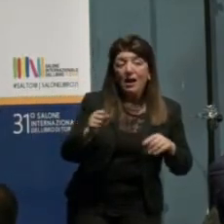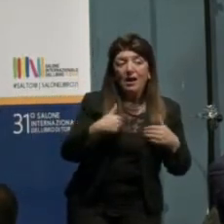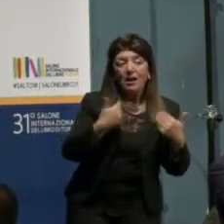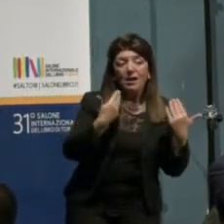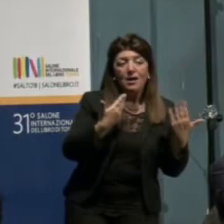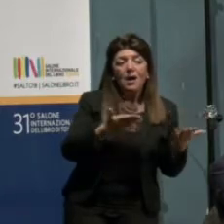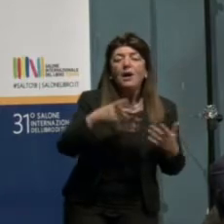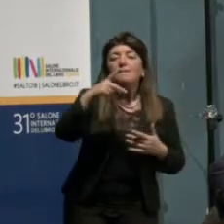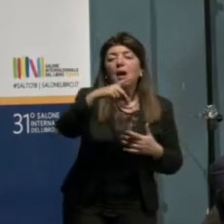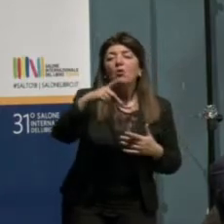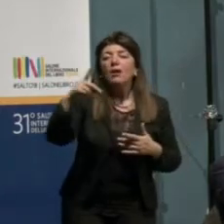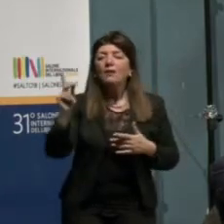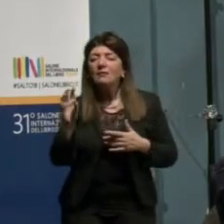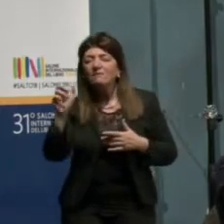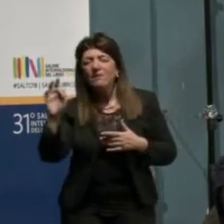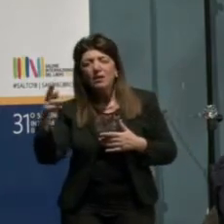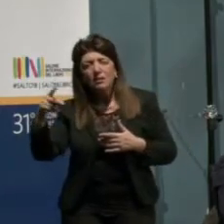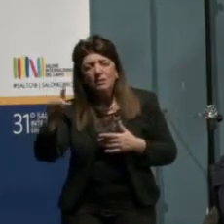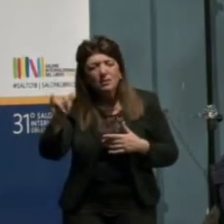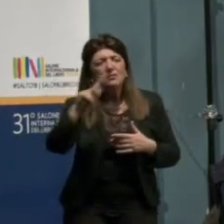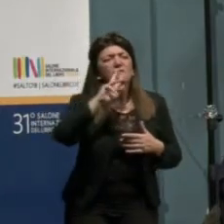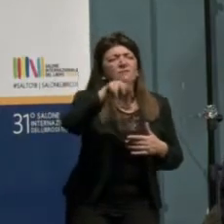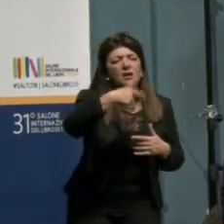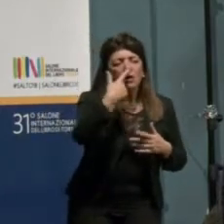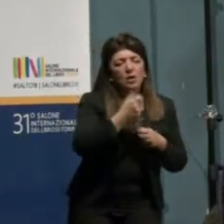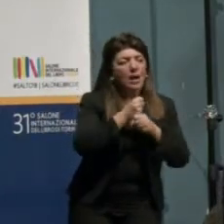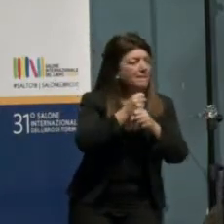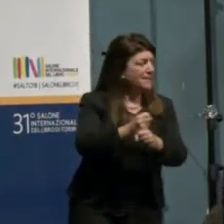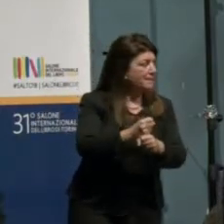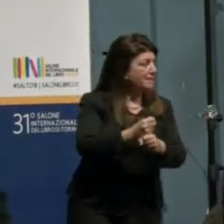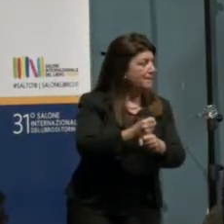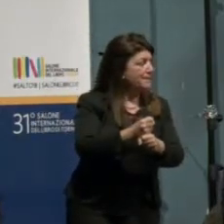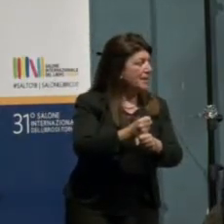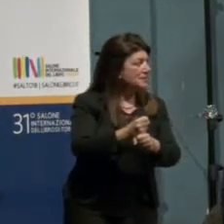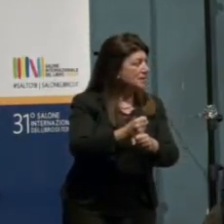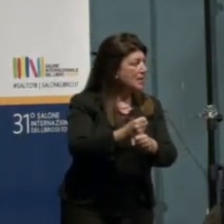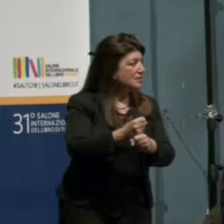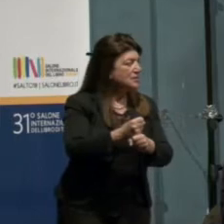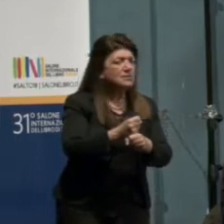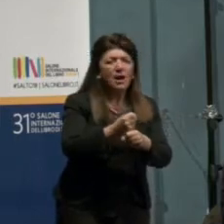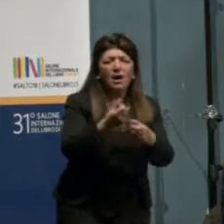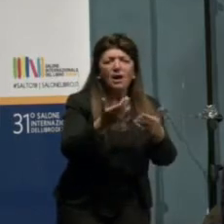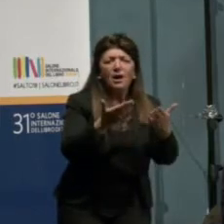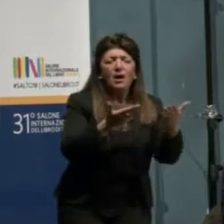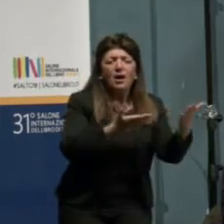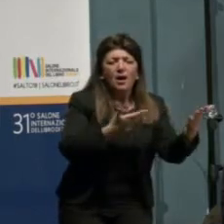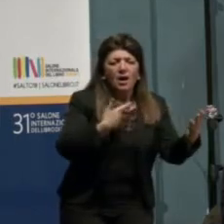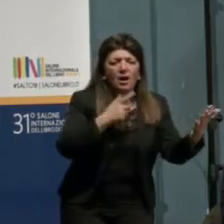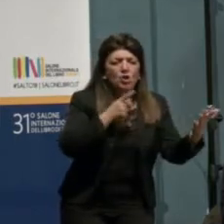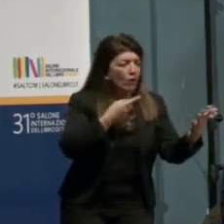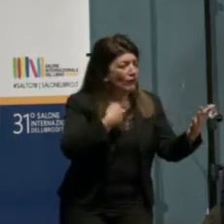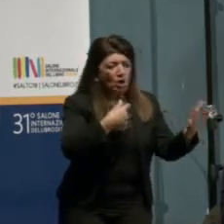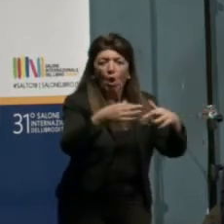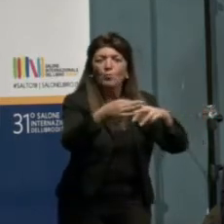al microfono di fendi appunto rappresentare anche questa reputo non metto un dito tra moglie e